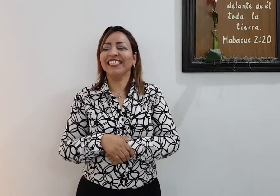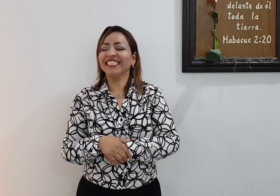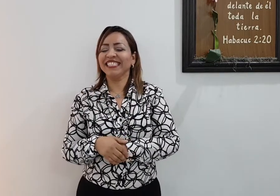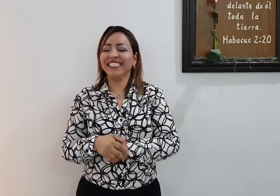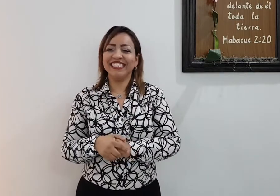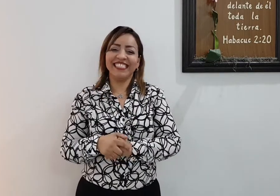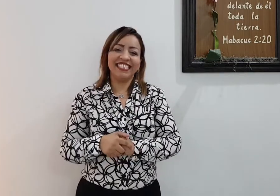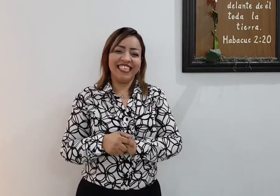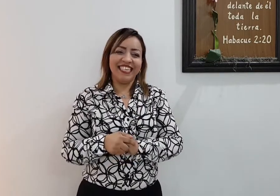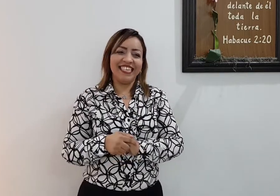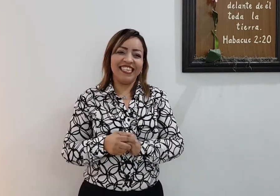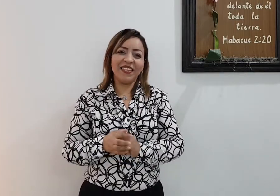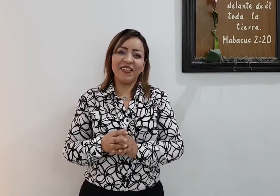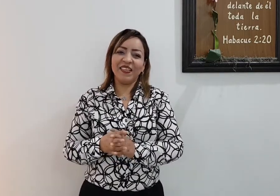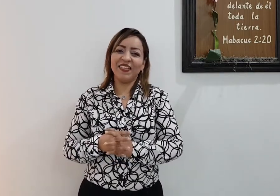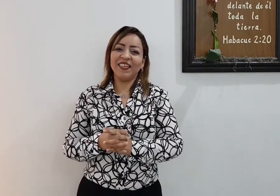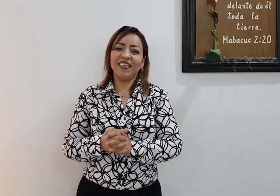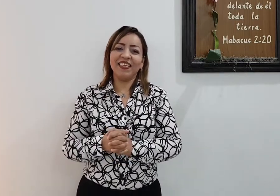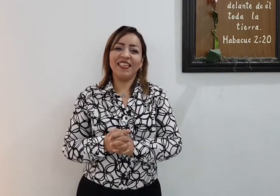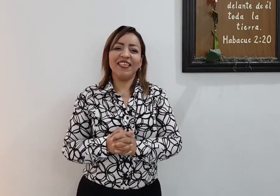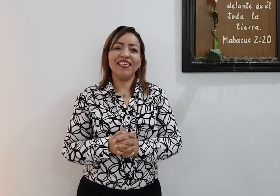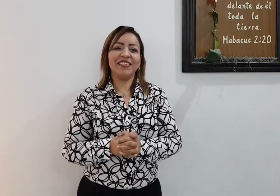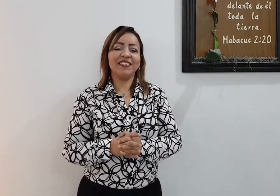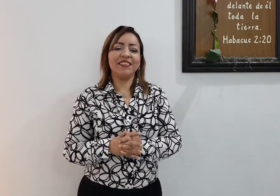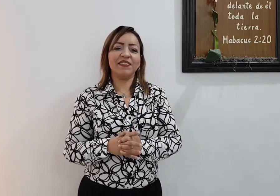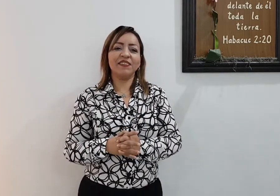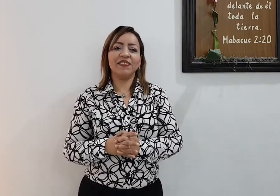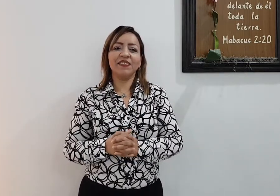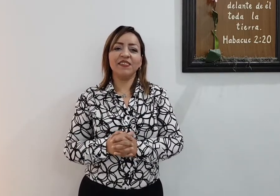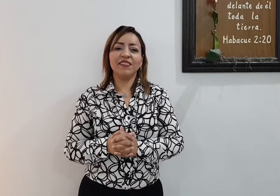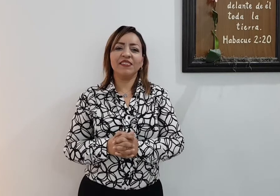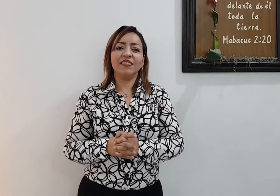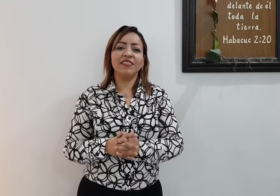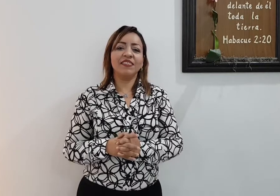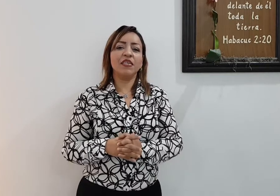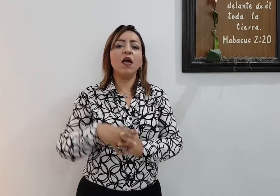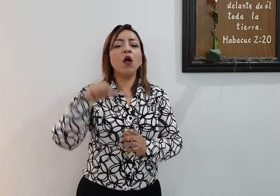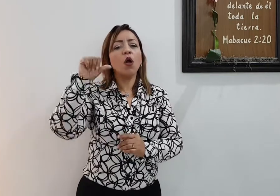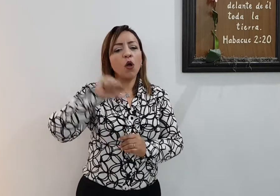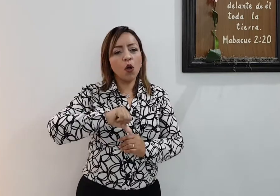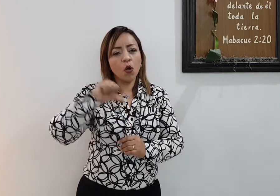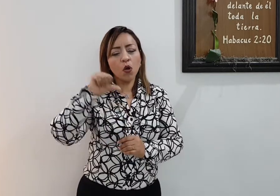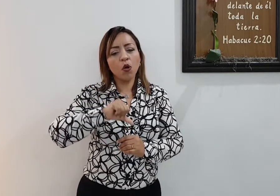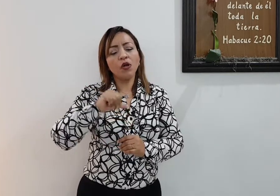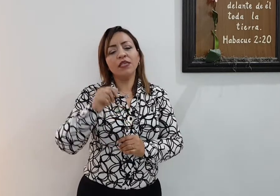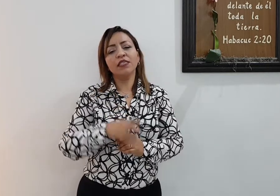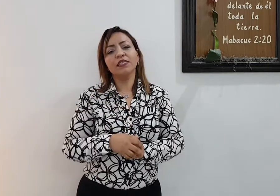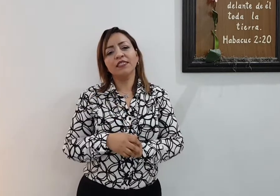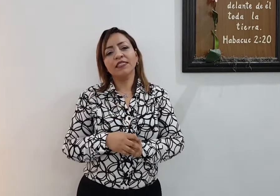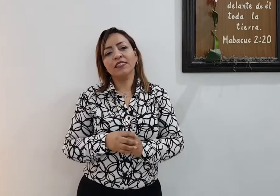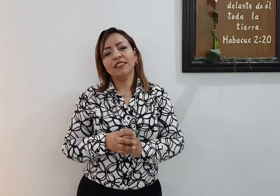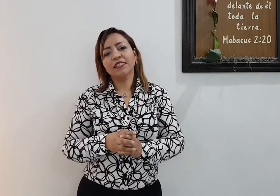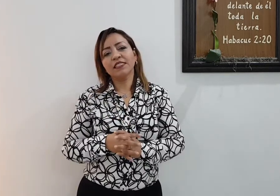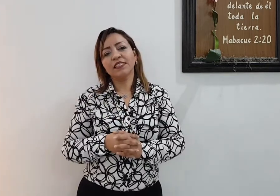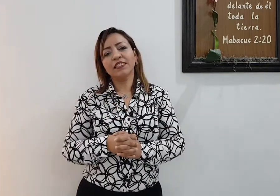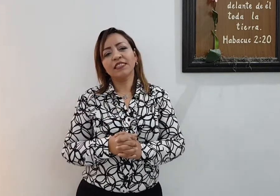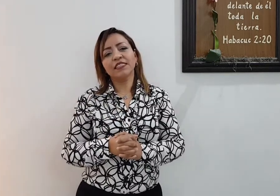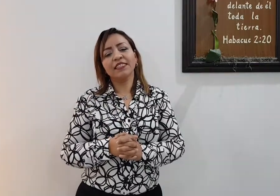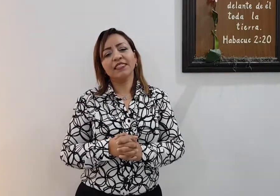dicho, ¿verdad?, que íbamos a utilizar esta presentación y hoy hablaremos entonces de si esto funciona bien y lo aprende, esto funciona mejor. Ahí